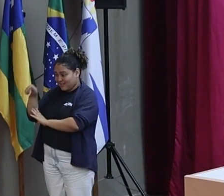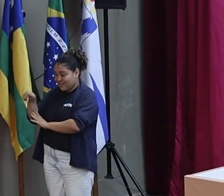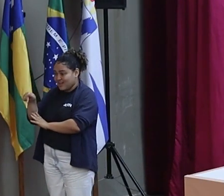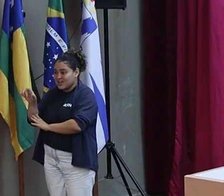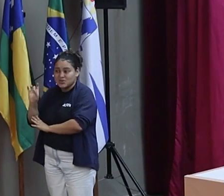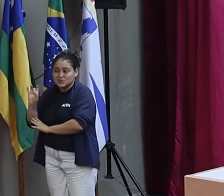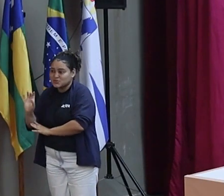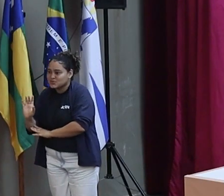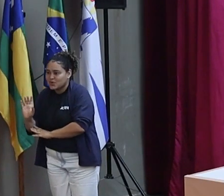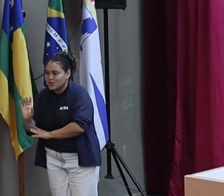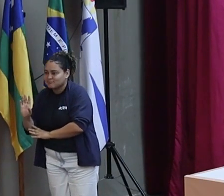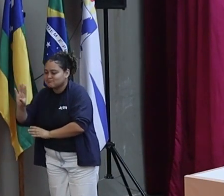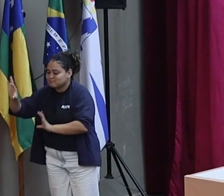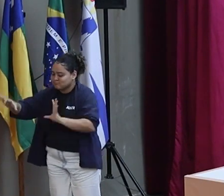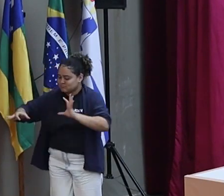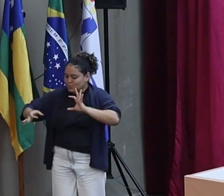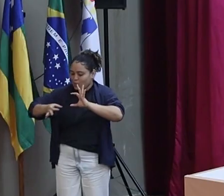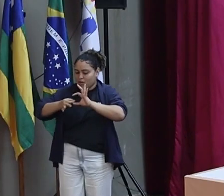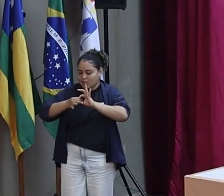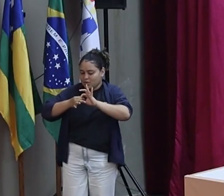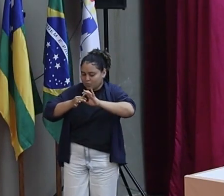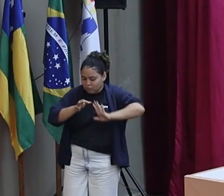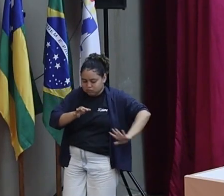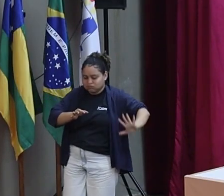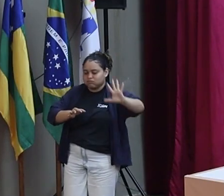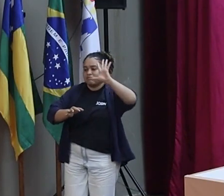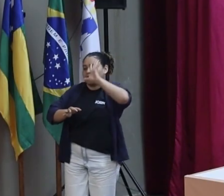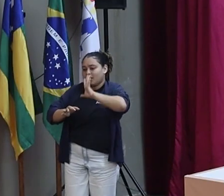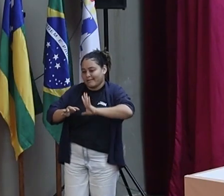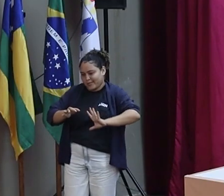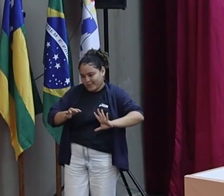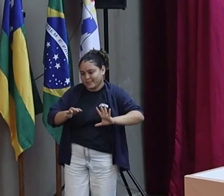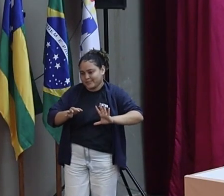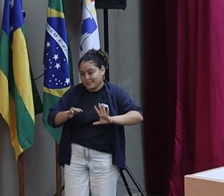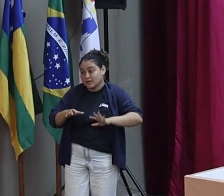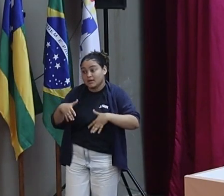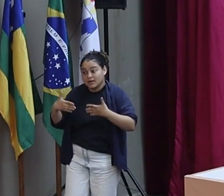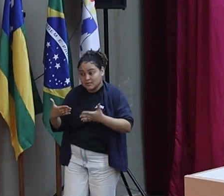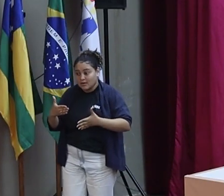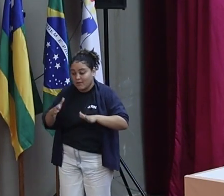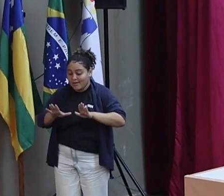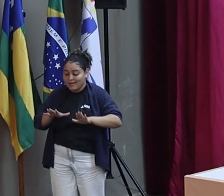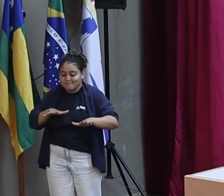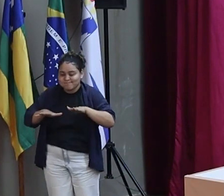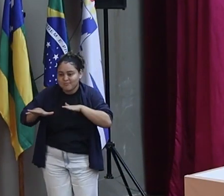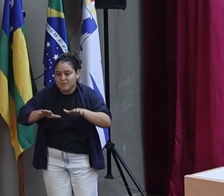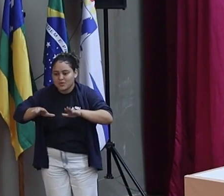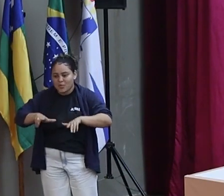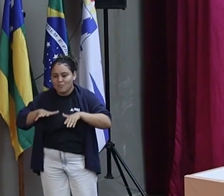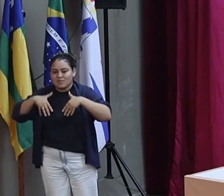ação que faz parte de uma rede, de uma miríade que envolve outras ações da LAB. E nesse movimento, a associação,